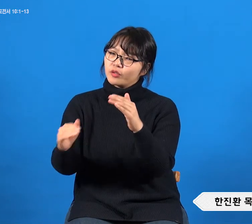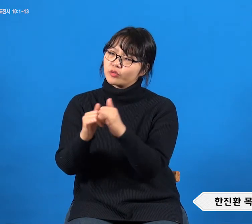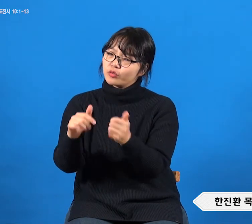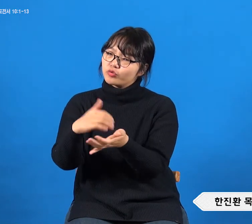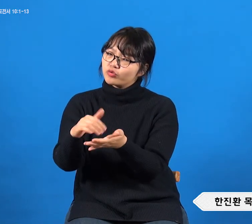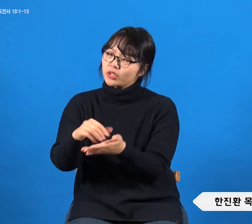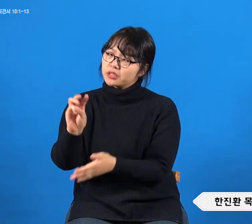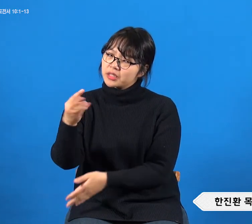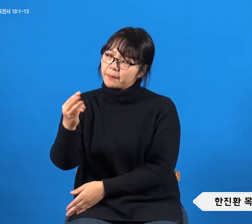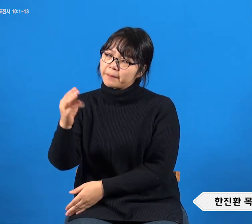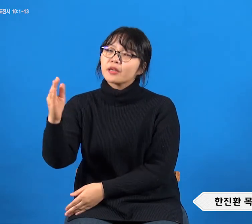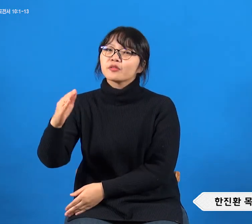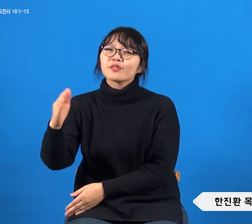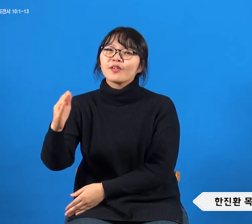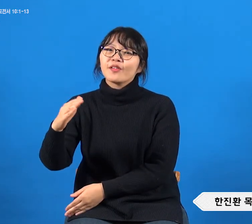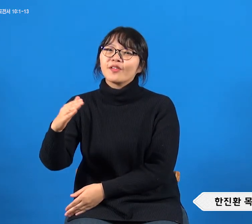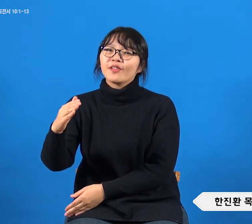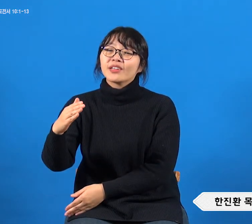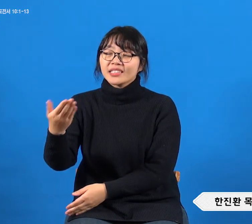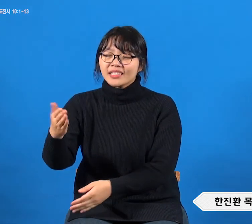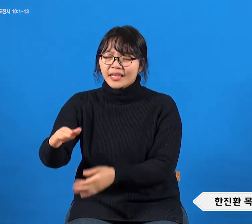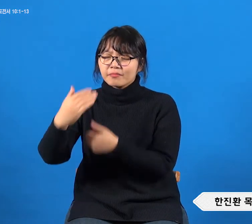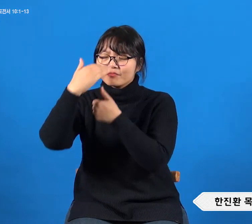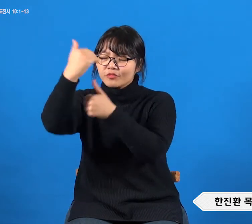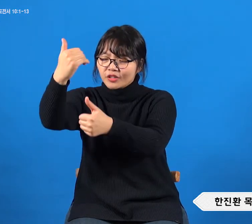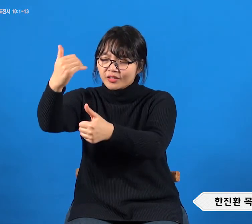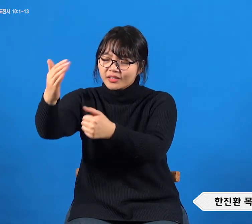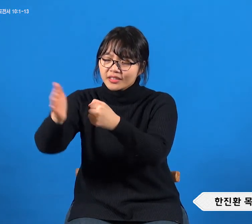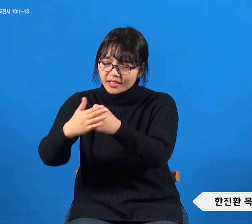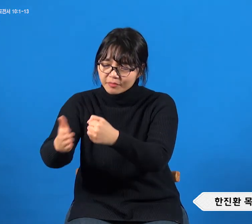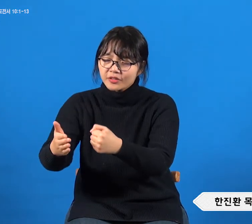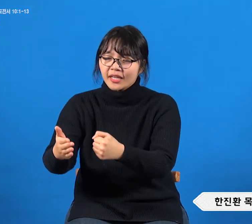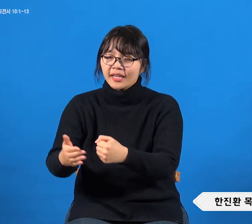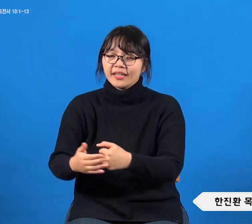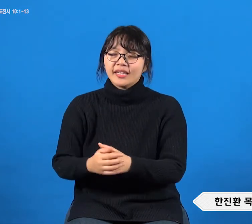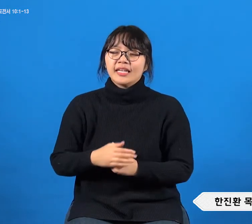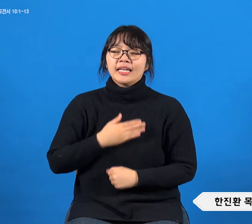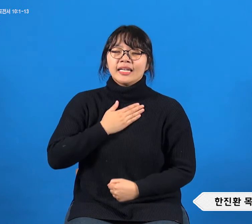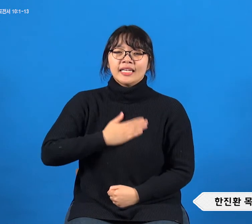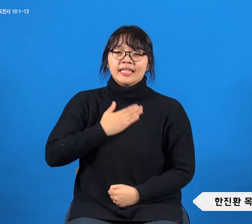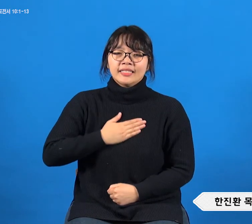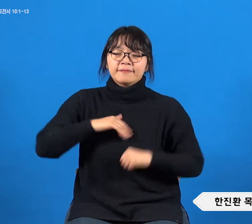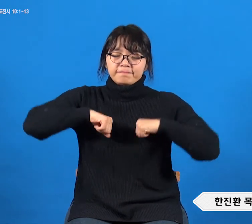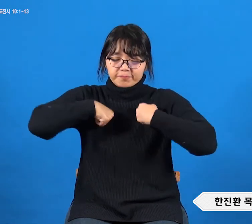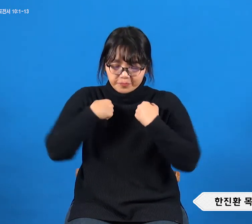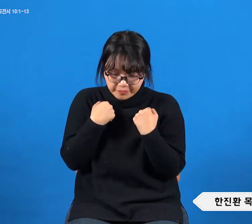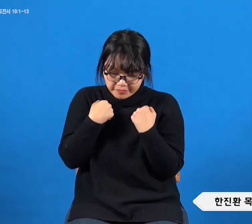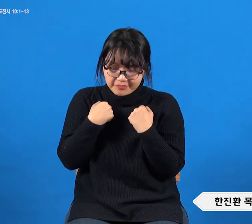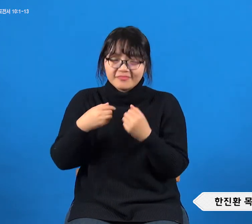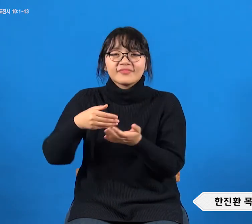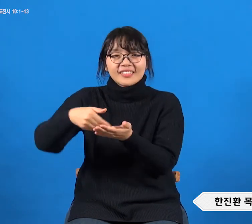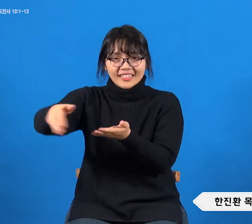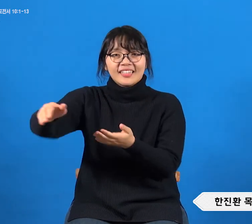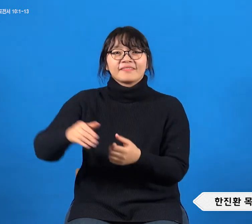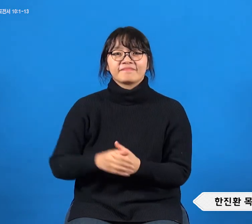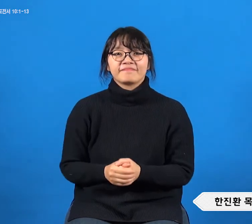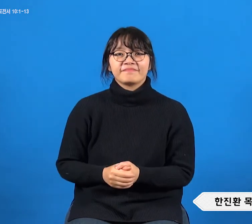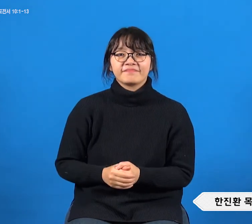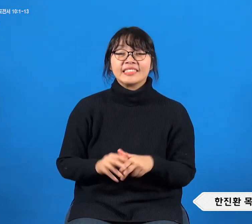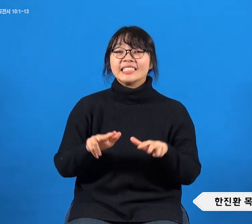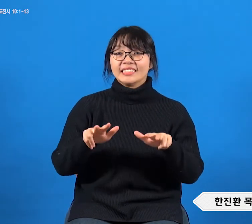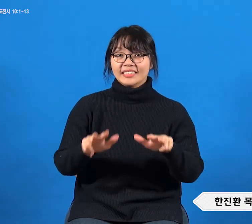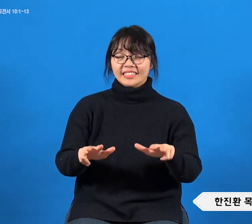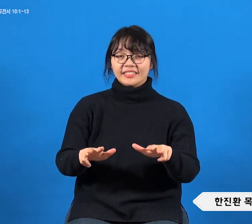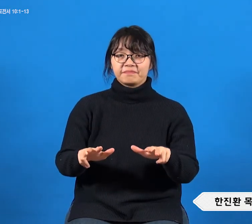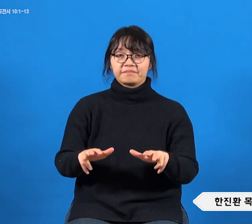안 됐으니까요. 그래도 부르시니까, 부르심이 있으니까 순종했습니다.